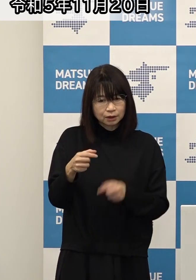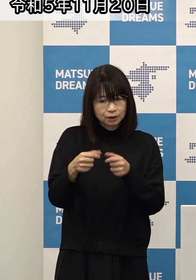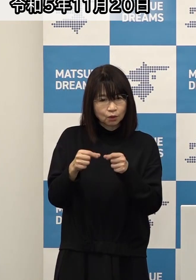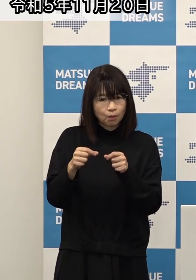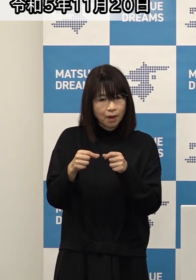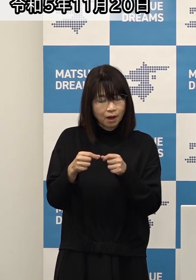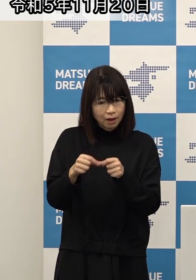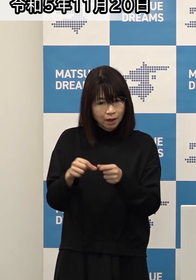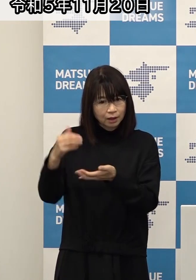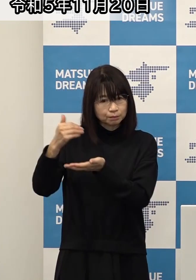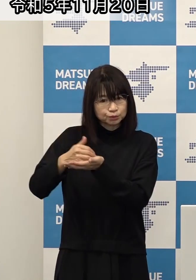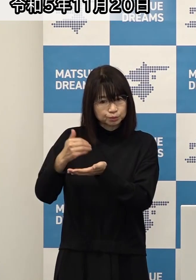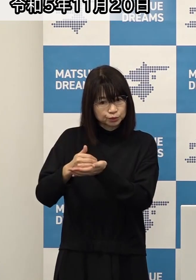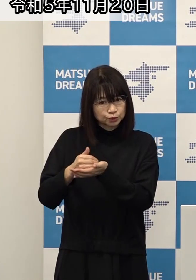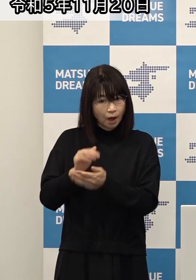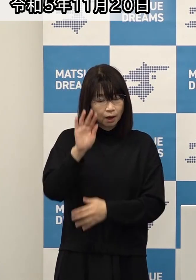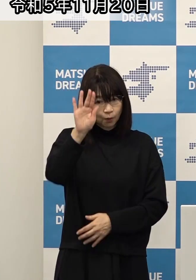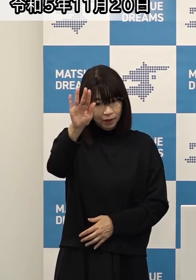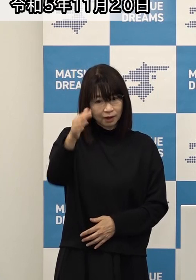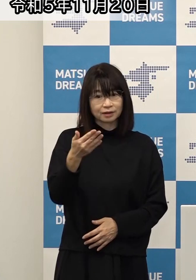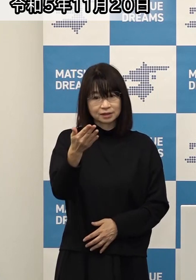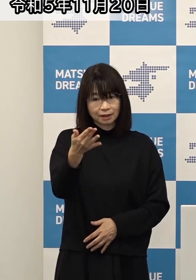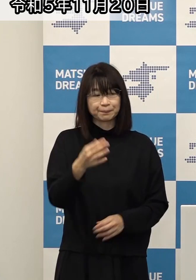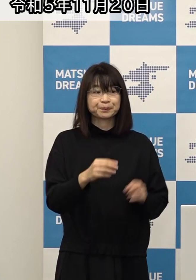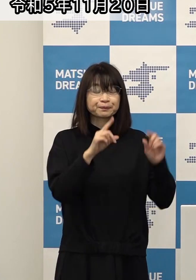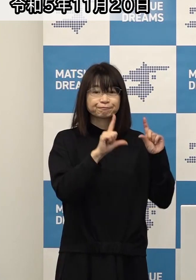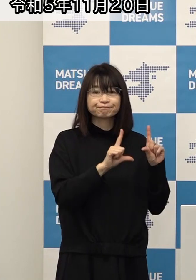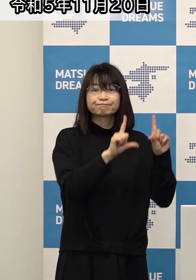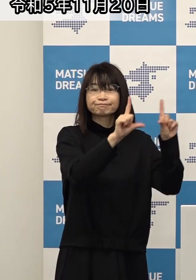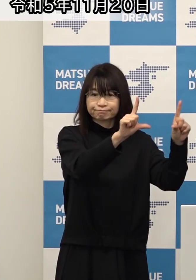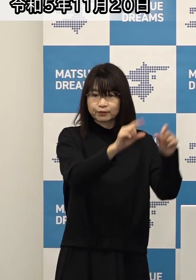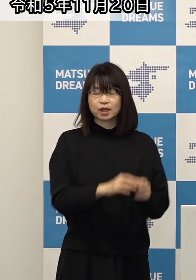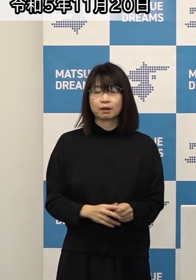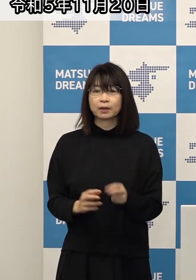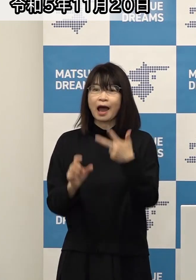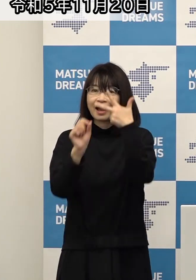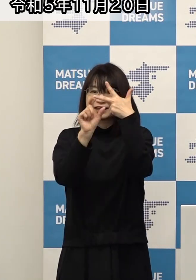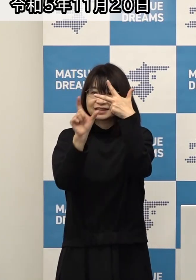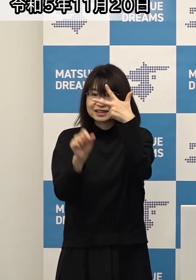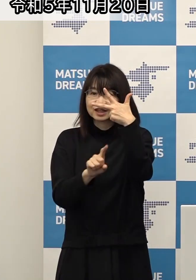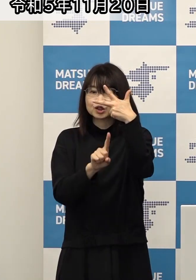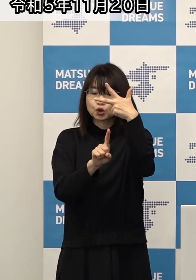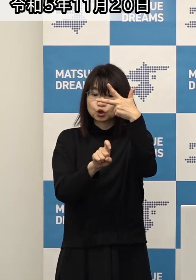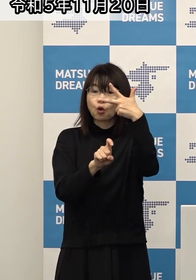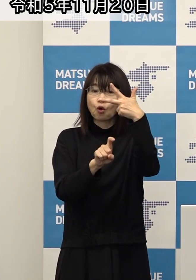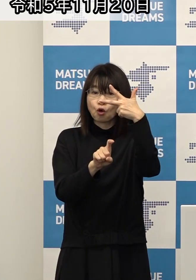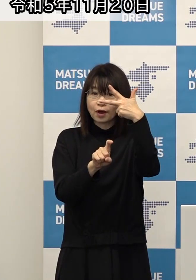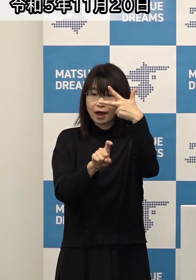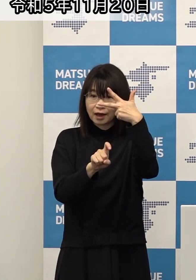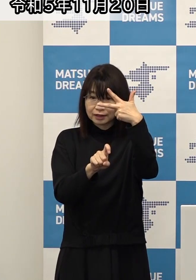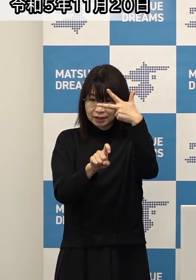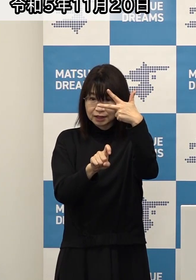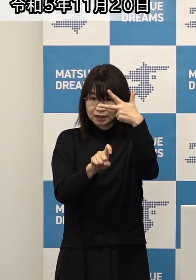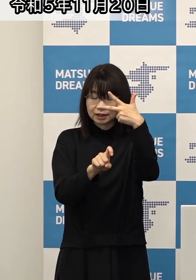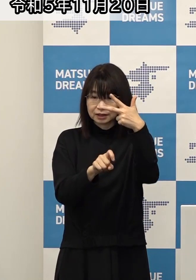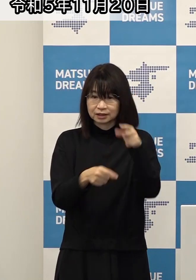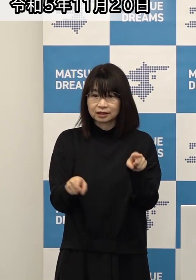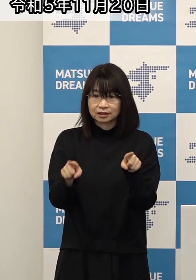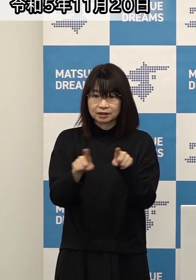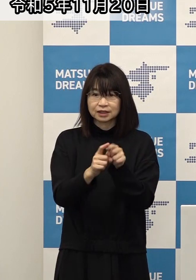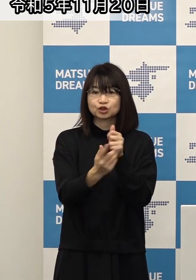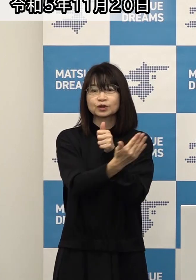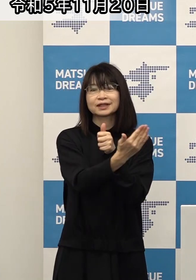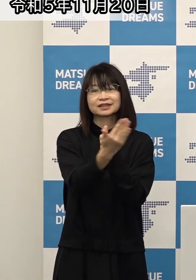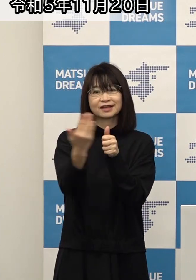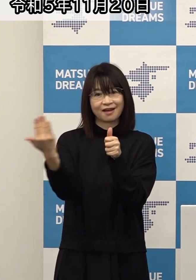から始めていかれる感じなんですか。 はい、7月の10日に共同で記者会見を先方の宇田川社長と一緒にさせていただ